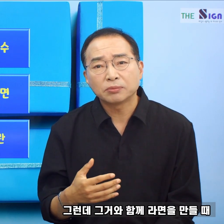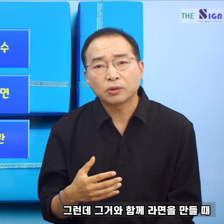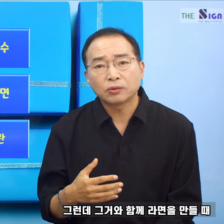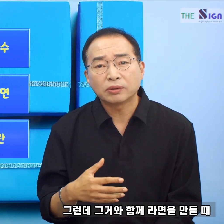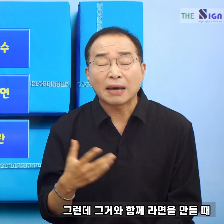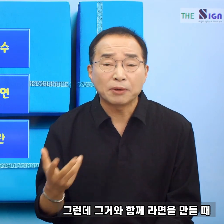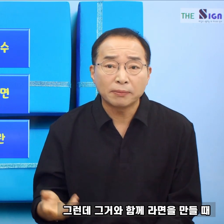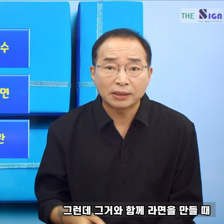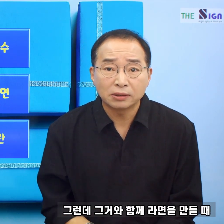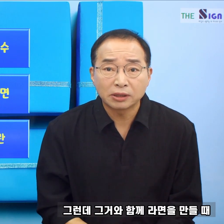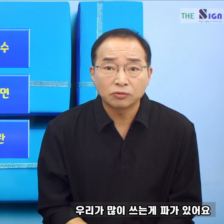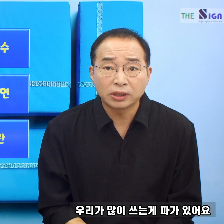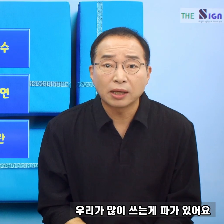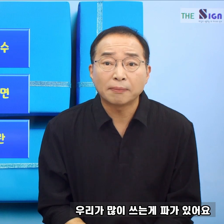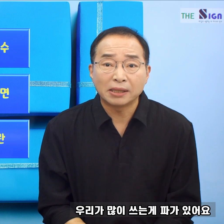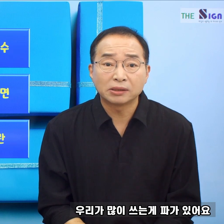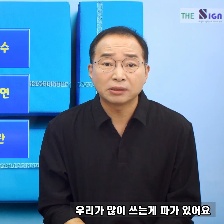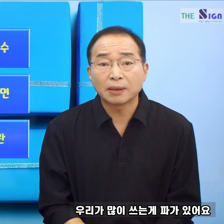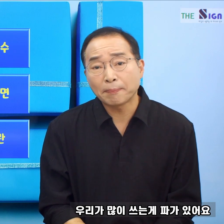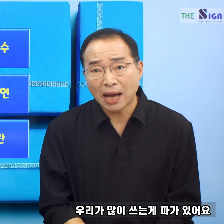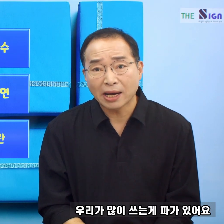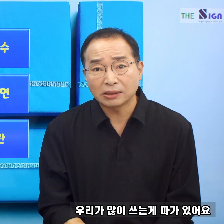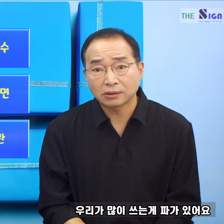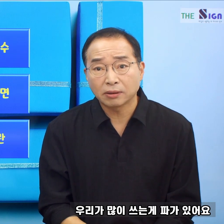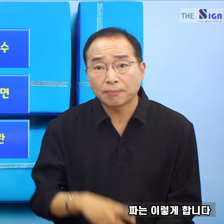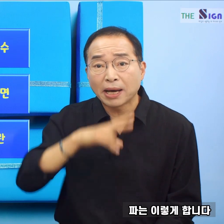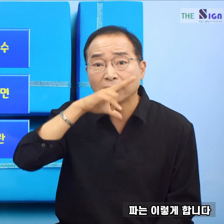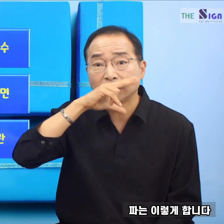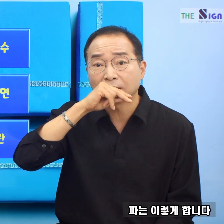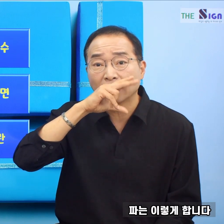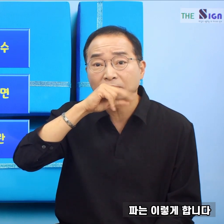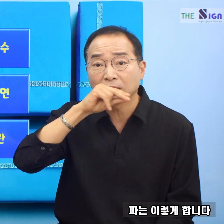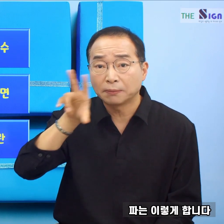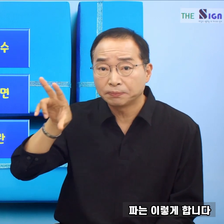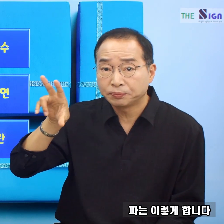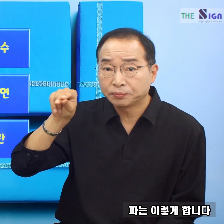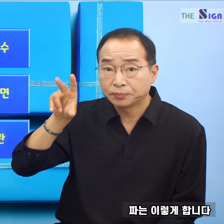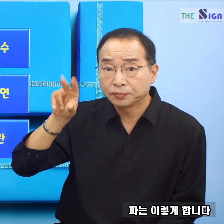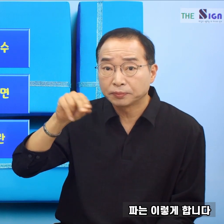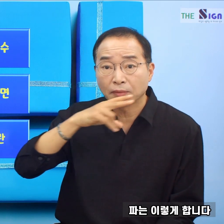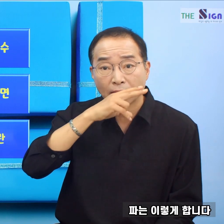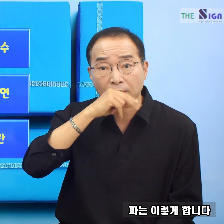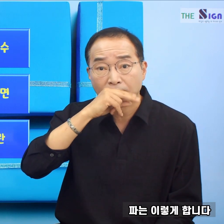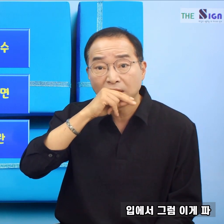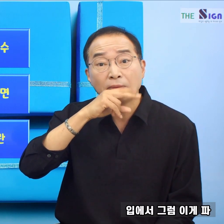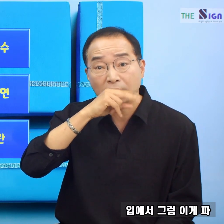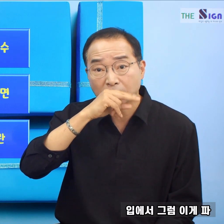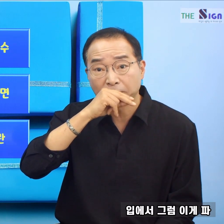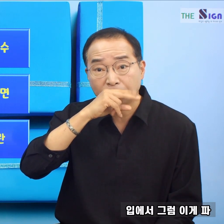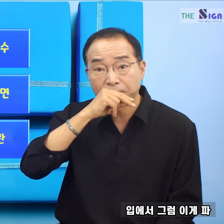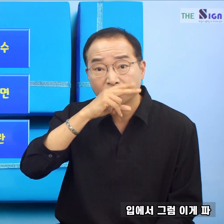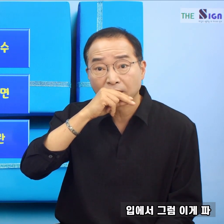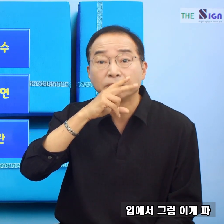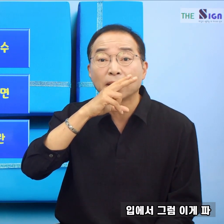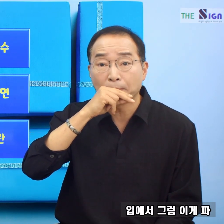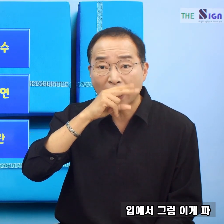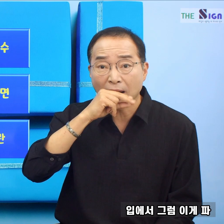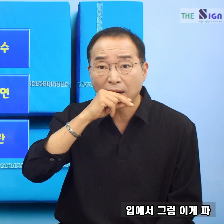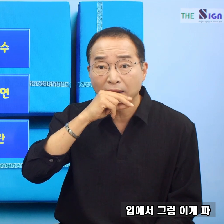뭐 라면을 만들 때 우리가 많이 쓰는 게 파가 있어요. 파는 이렇게 합니다. 입에서. 그럼 이게 파. 그